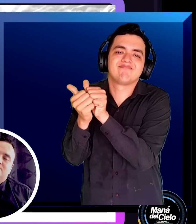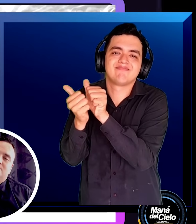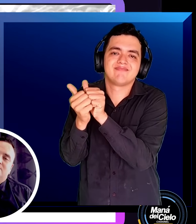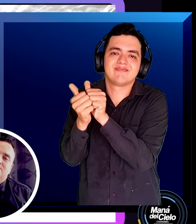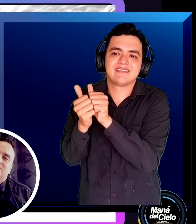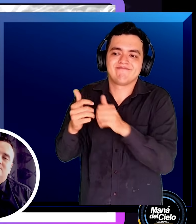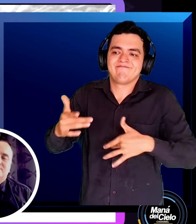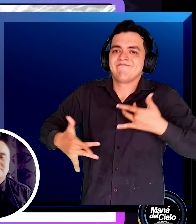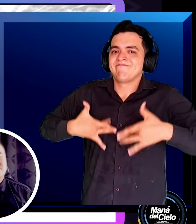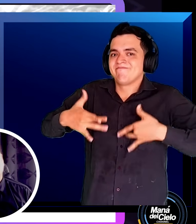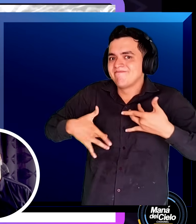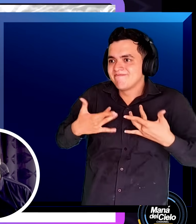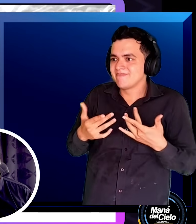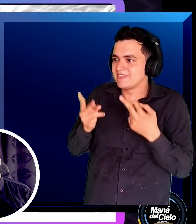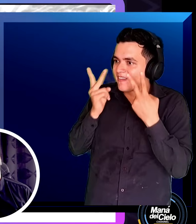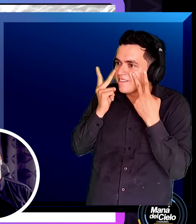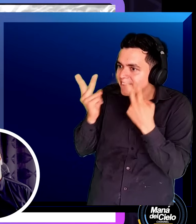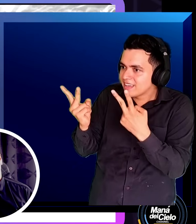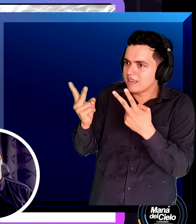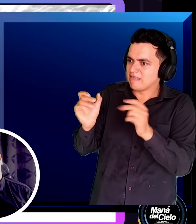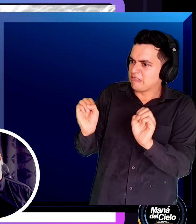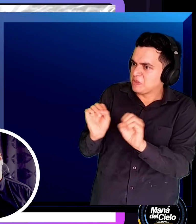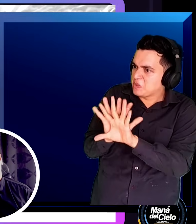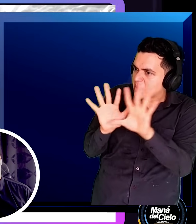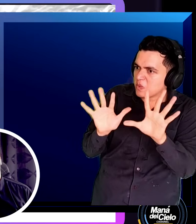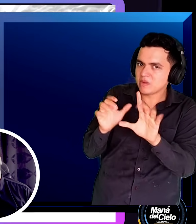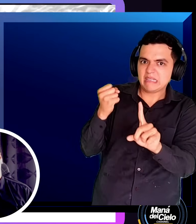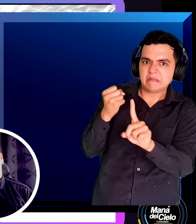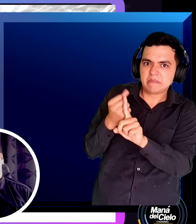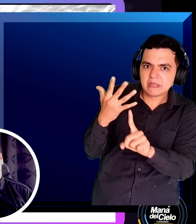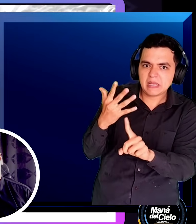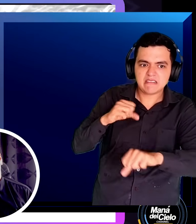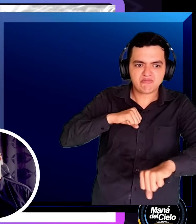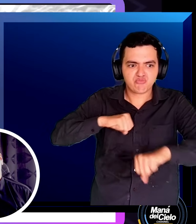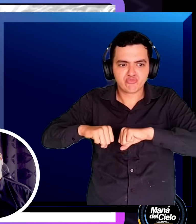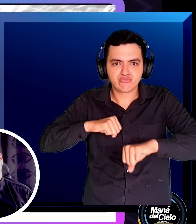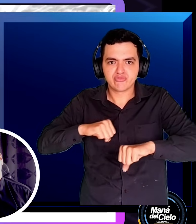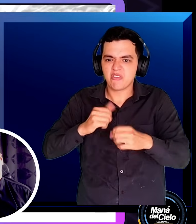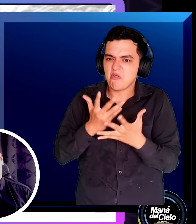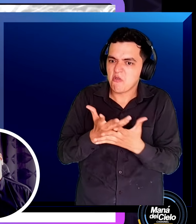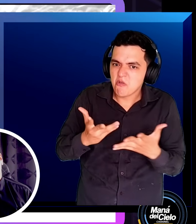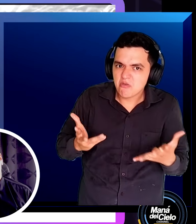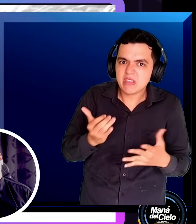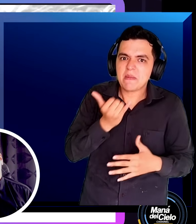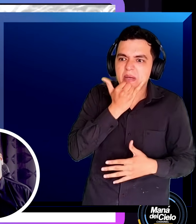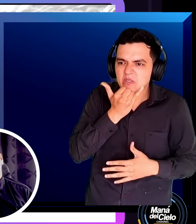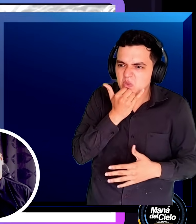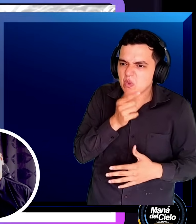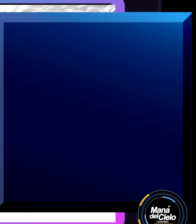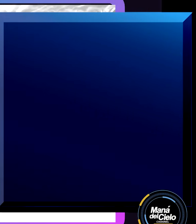precisamente que el ayuno, ¿qué significa?